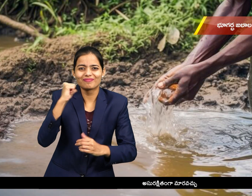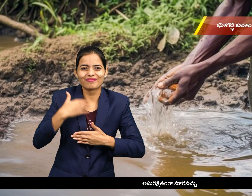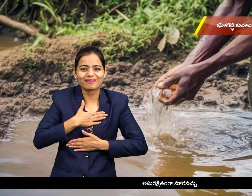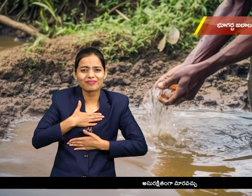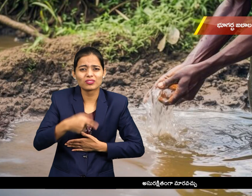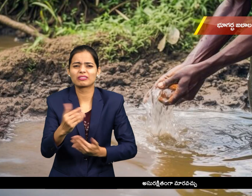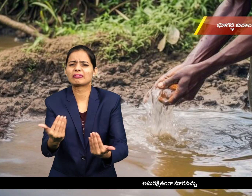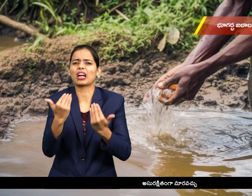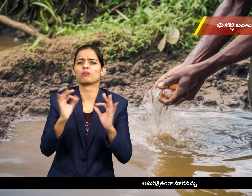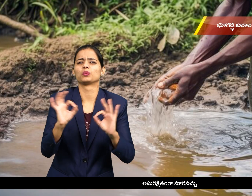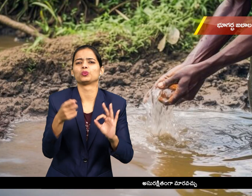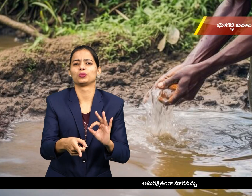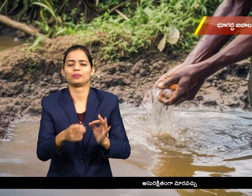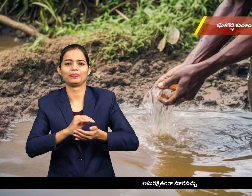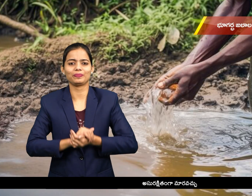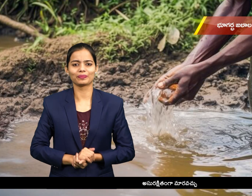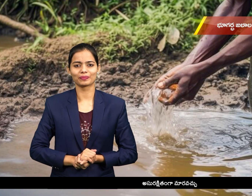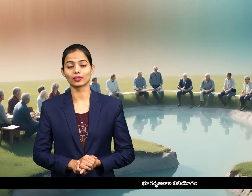అసురక్షితంగా మారవచ్చు.